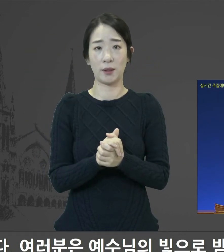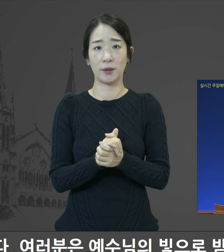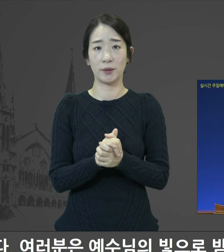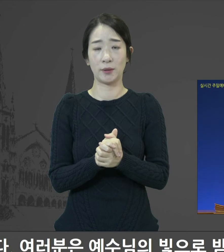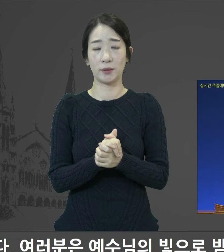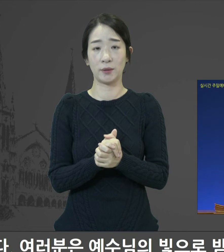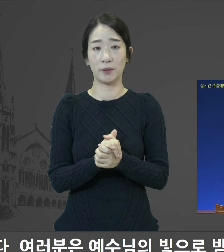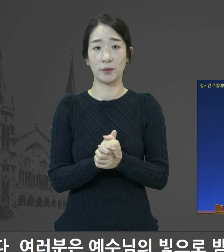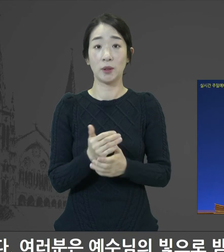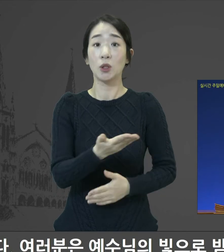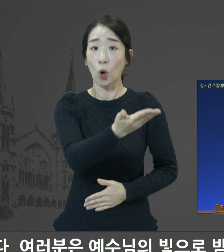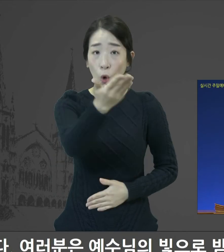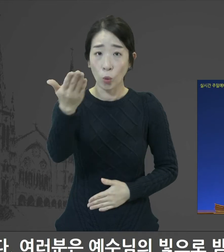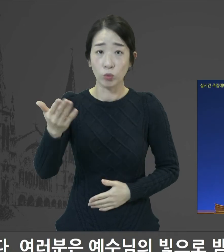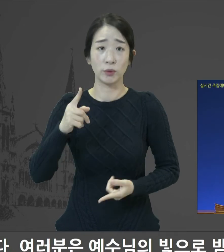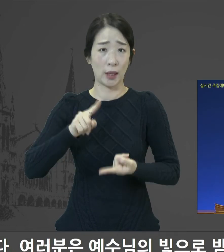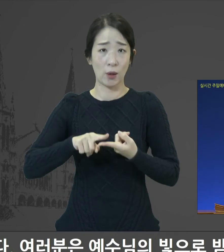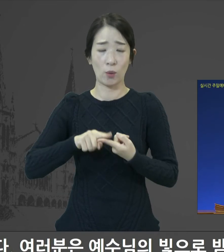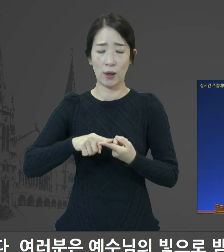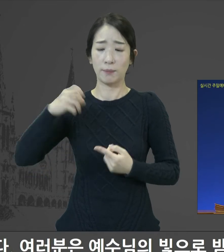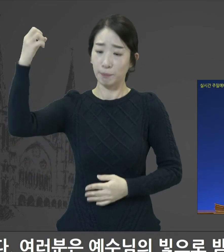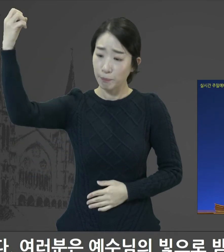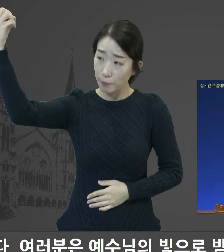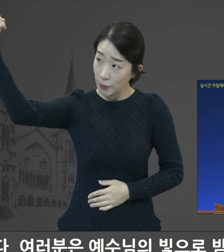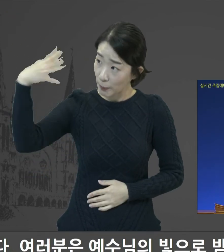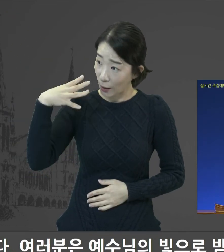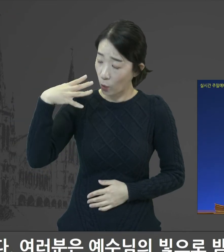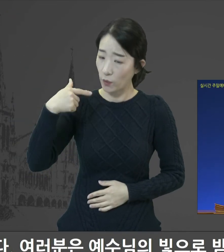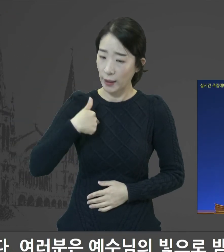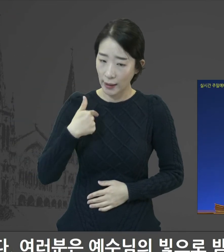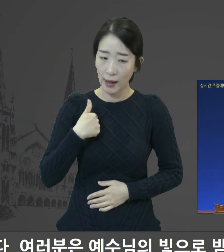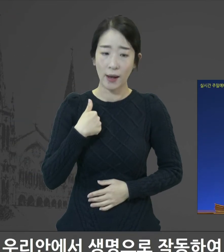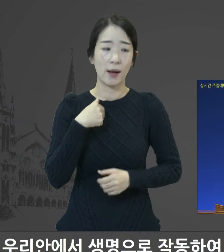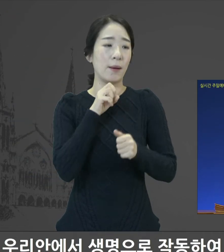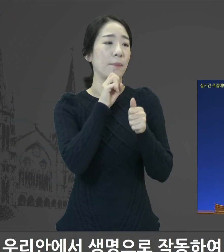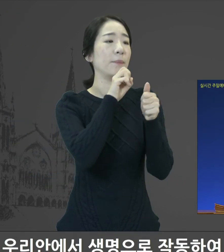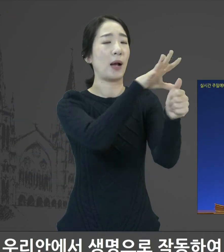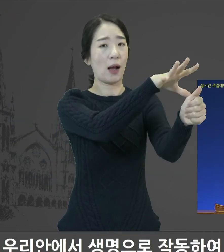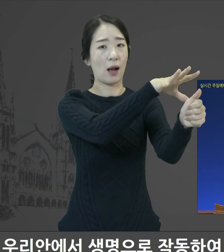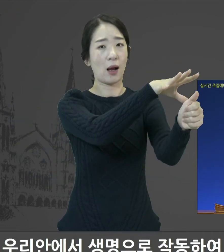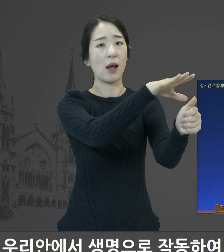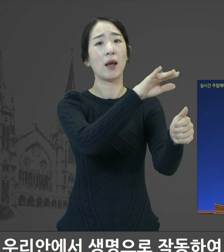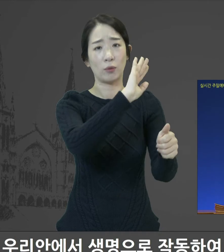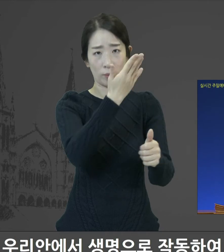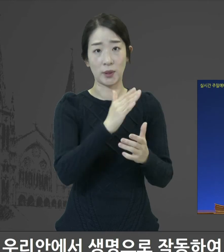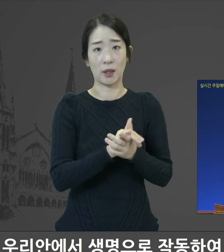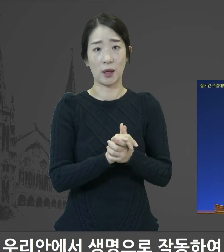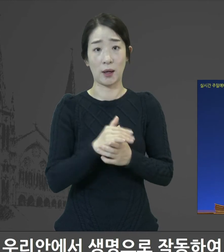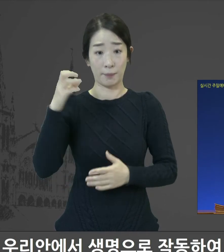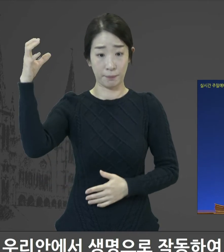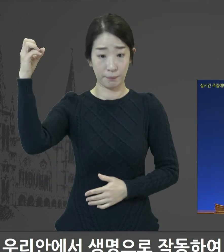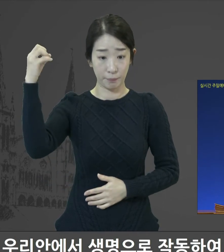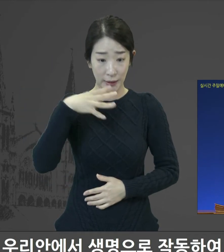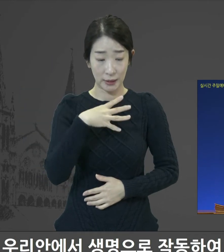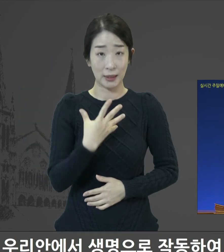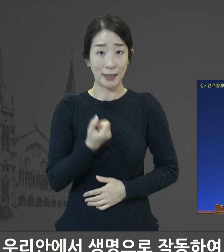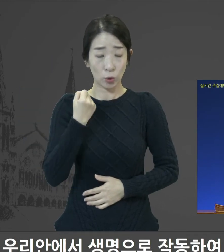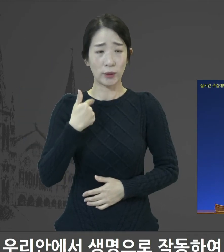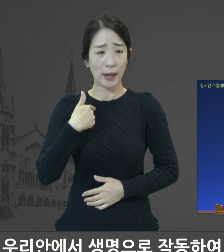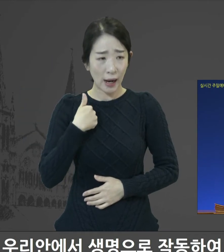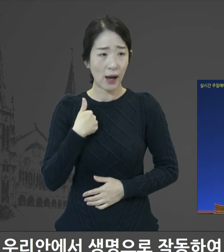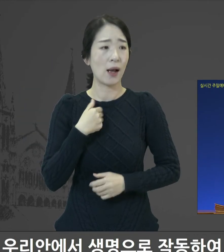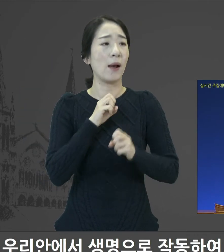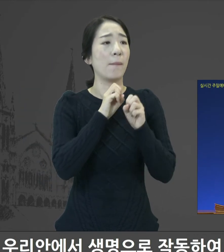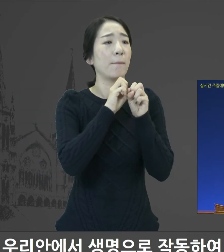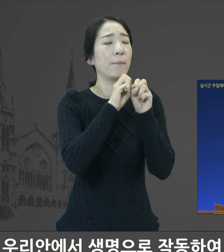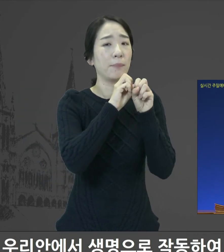것입니다. 그래서 그냥 밝은 것이 아니라 빛으로서 밝혀야 할 책임이 있는 겁니다.